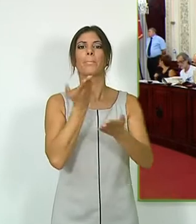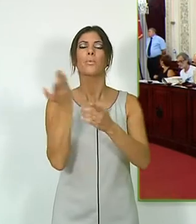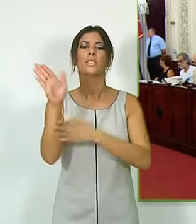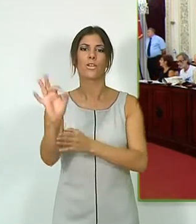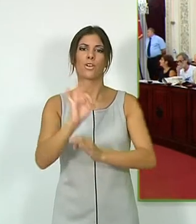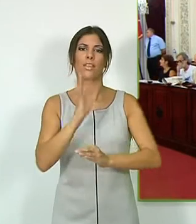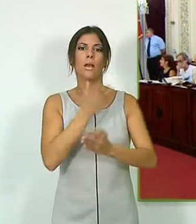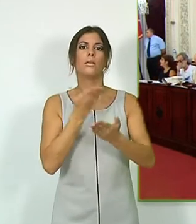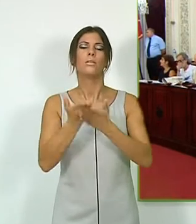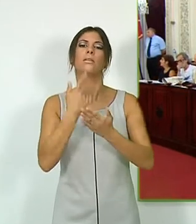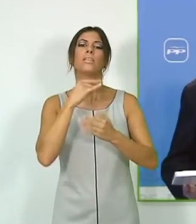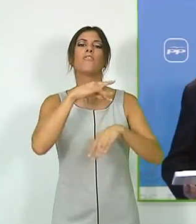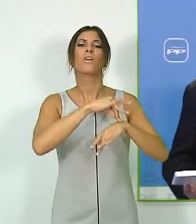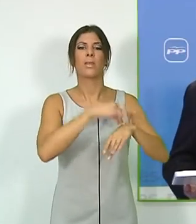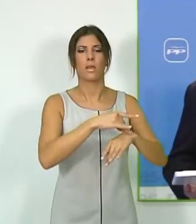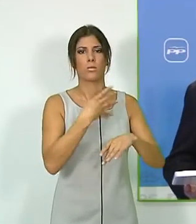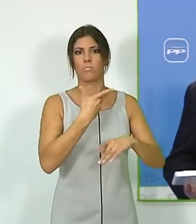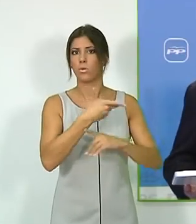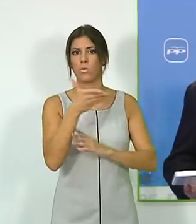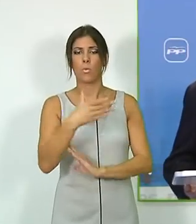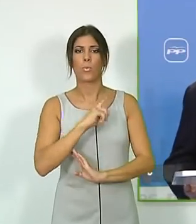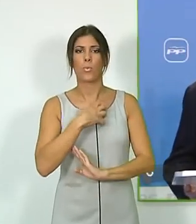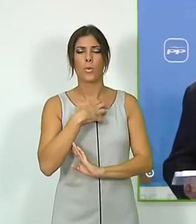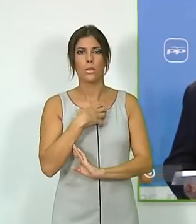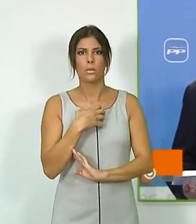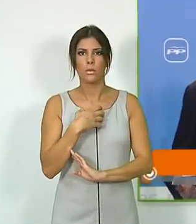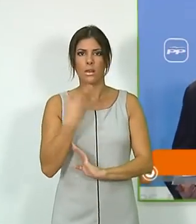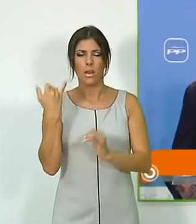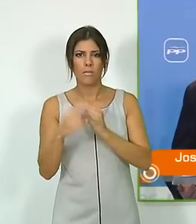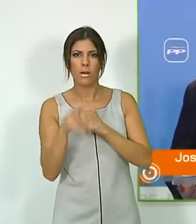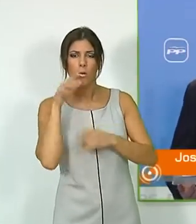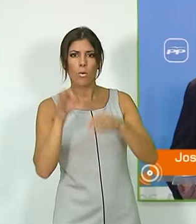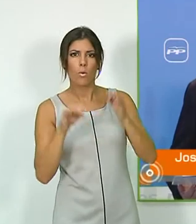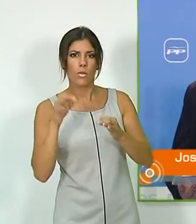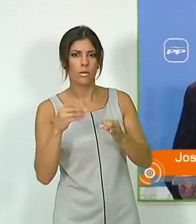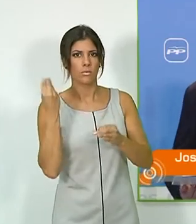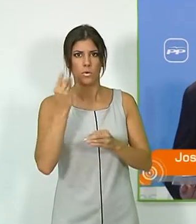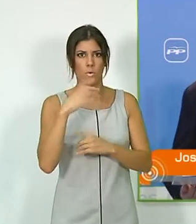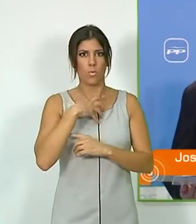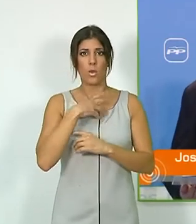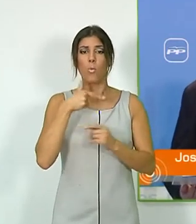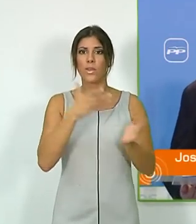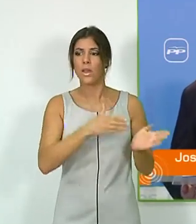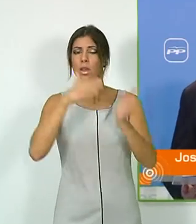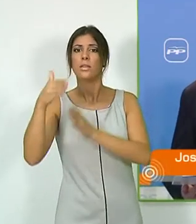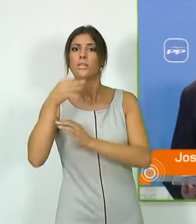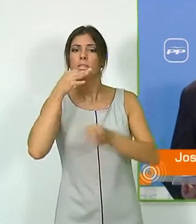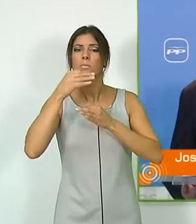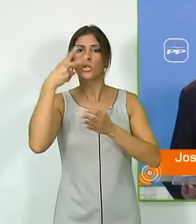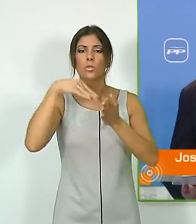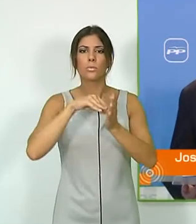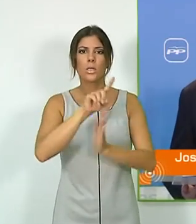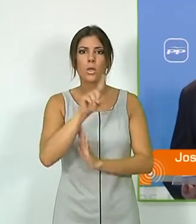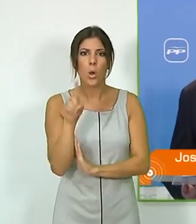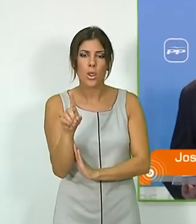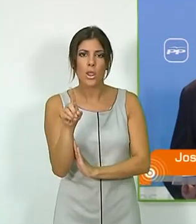alegando enfermedad no se ha presentado. Se aplaza el juicio sine die. El juicio presuntamente puede coincidir en septiembre del